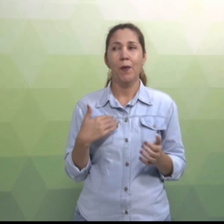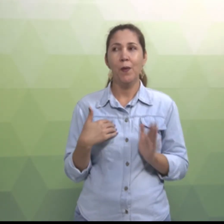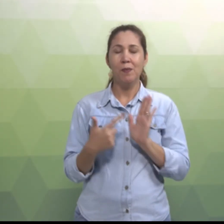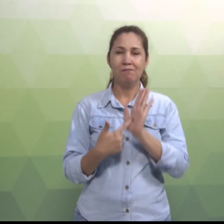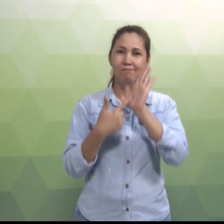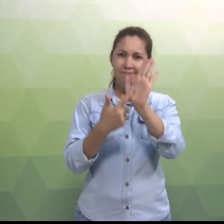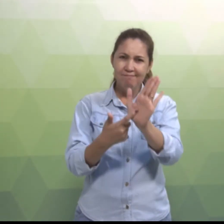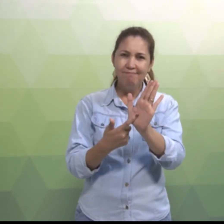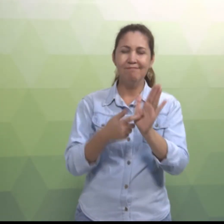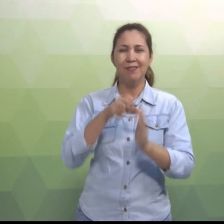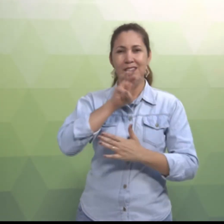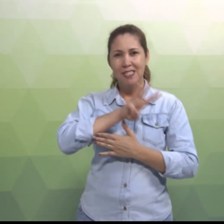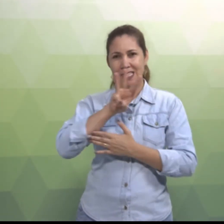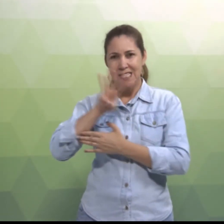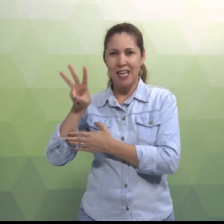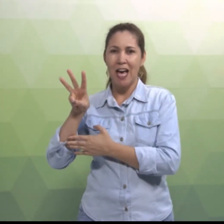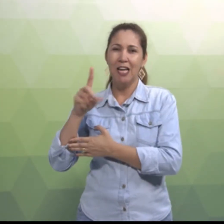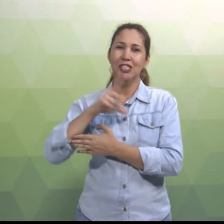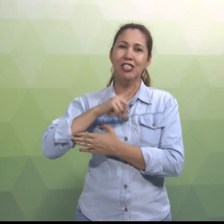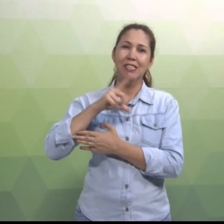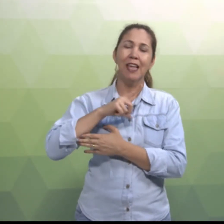Apresentei a vocês um site